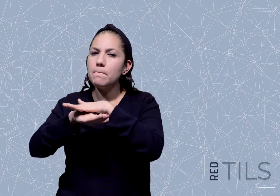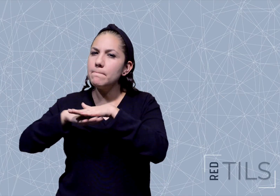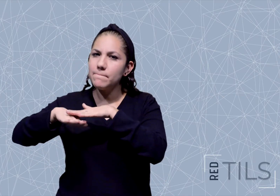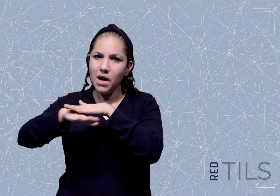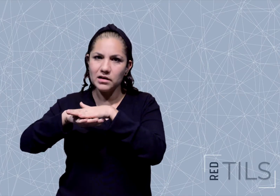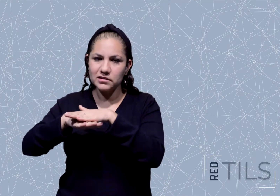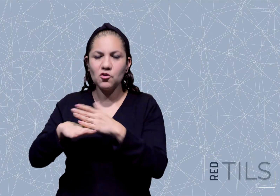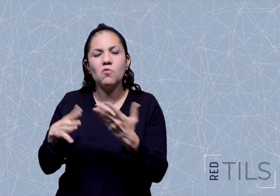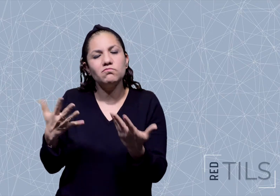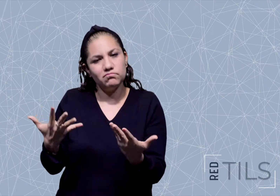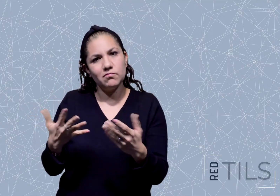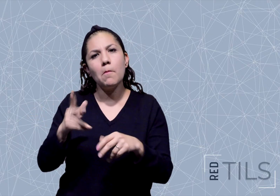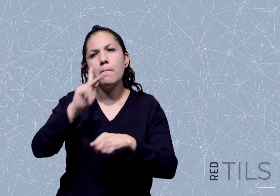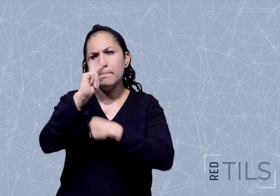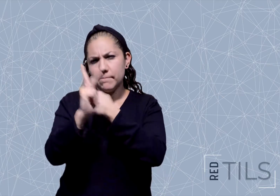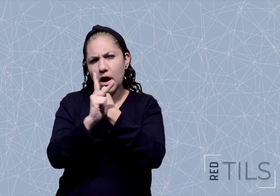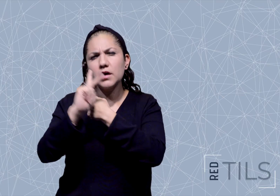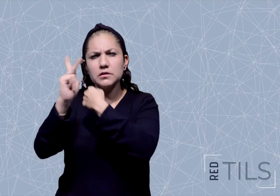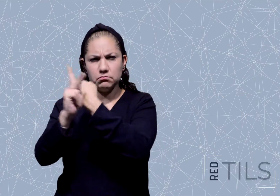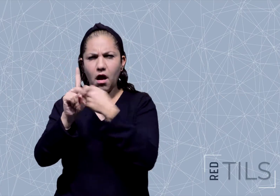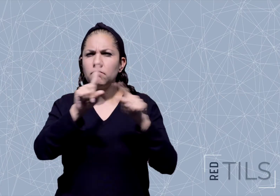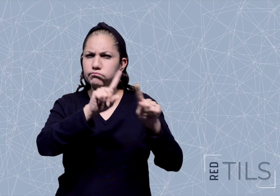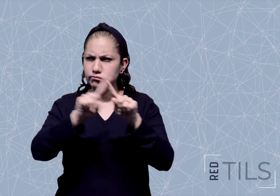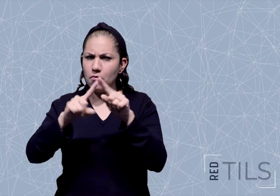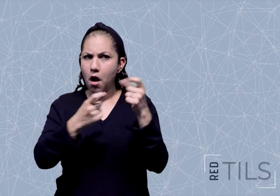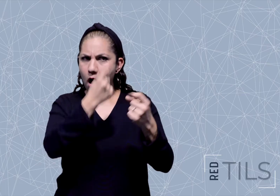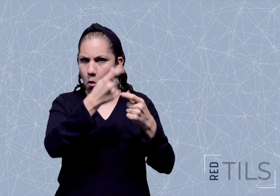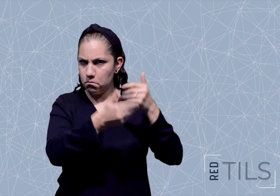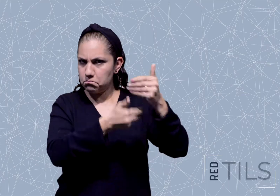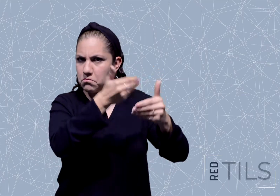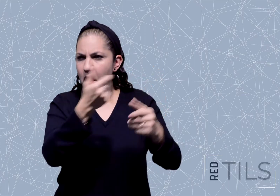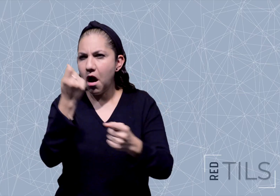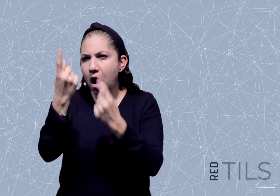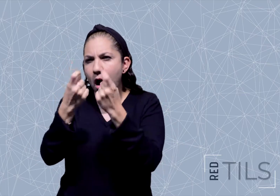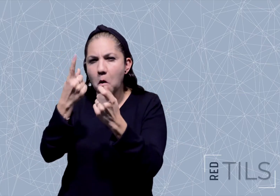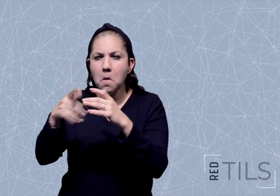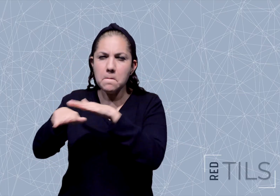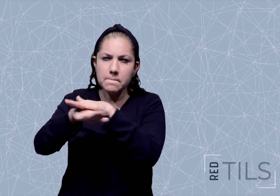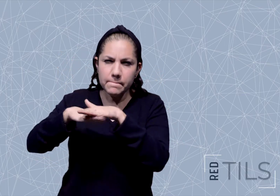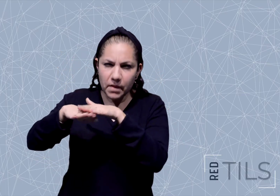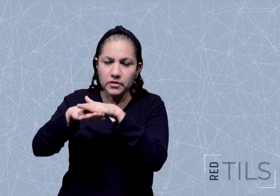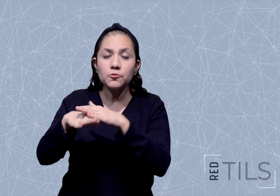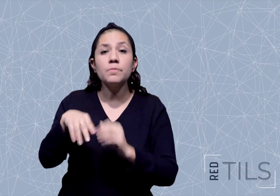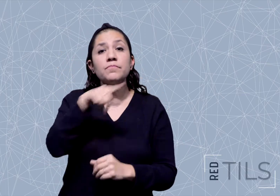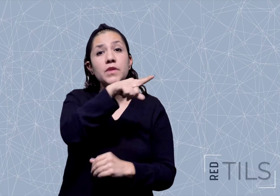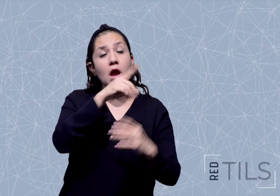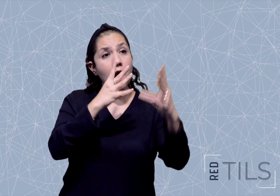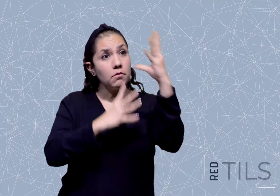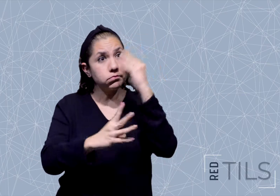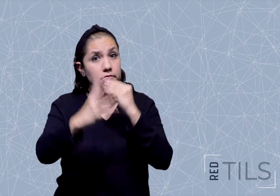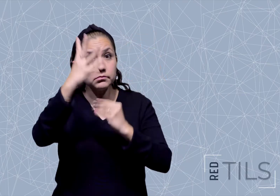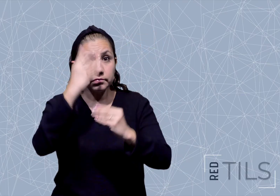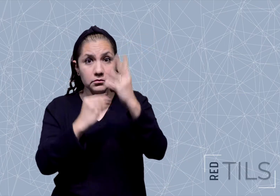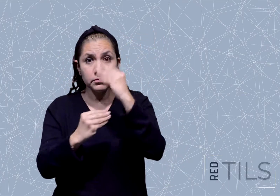básica en cuestiones de interpretación, aunque esto difiere de país a país. Además,